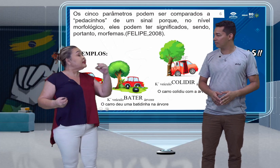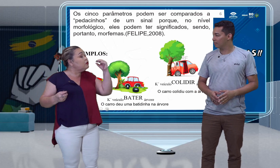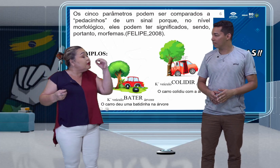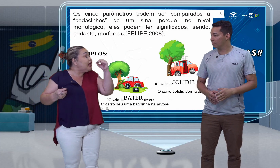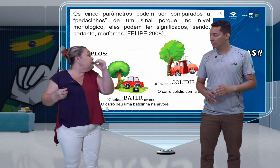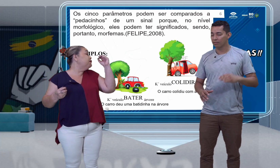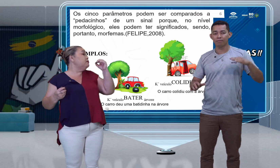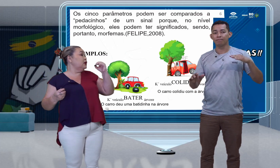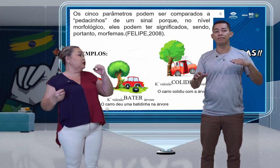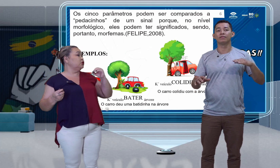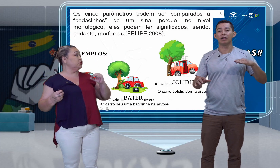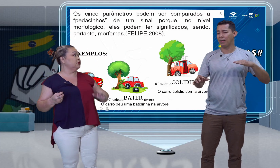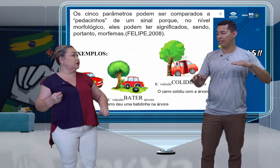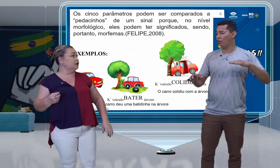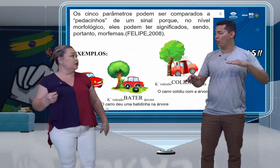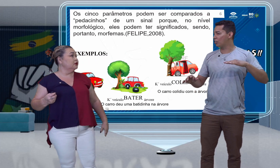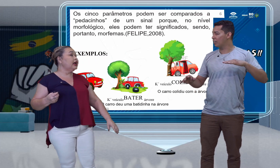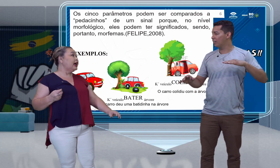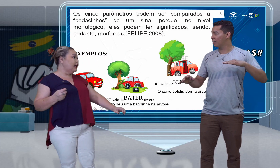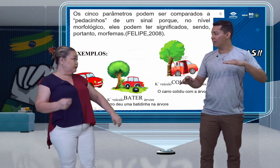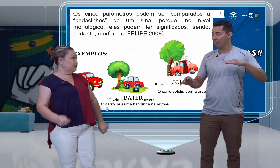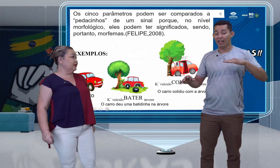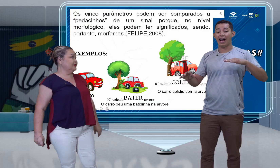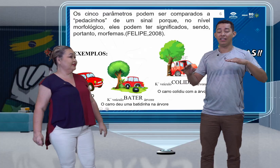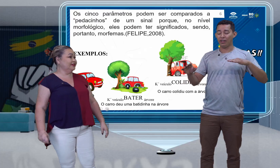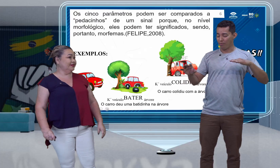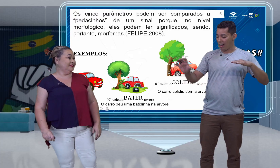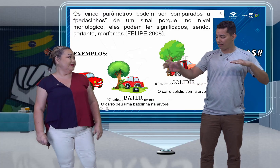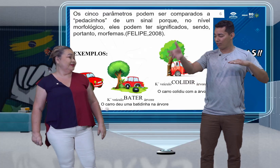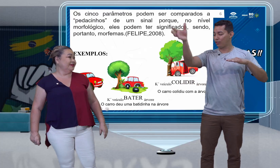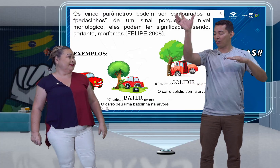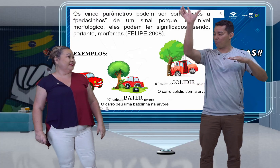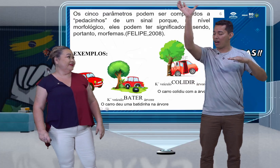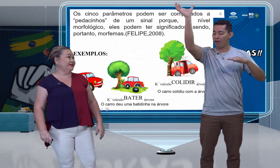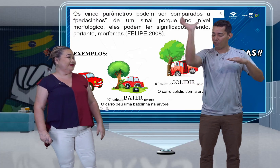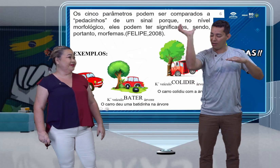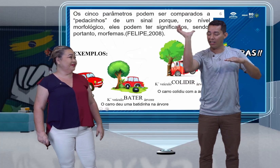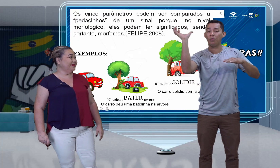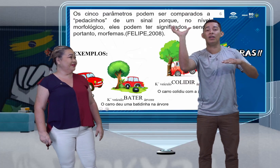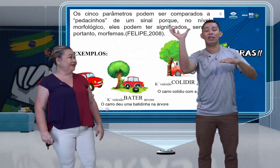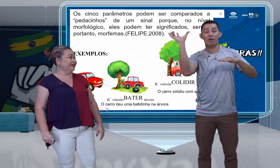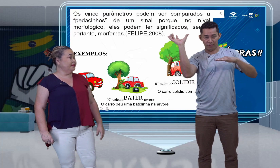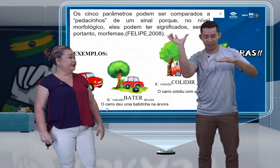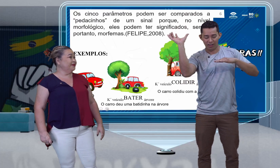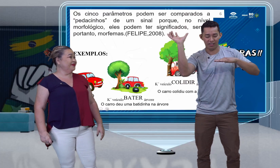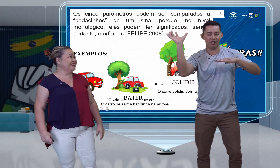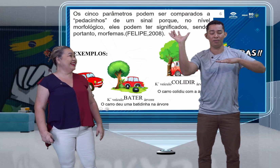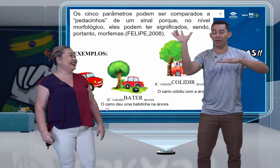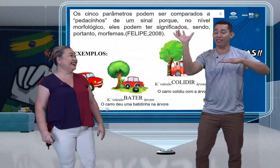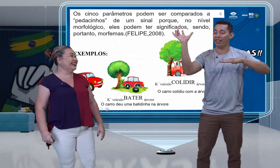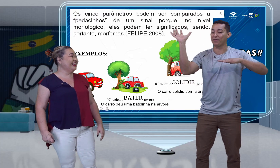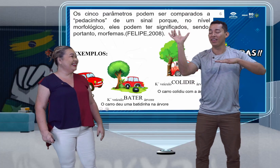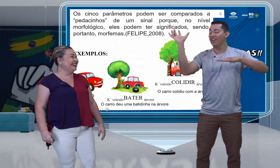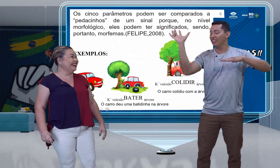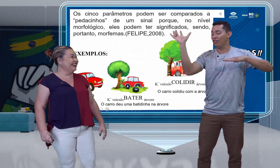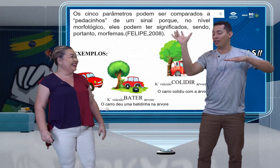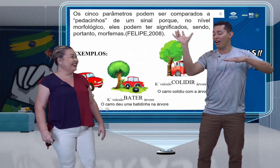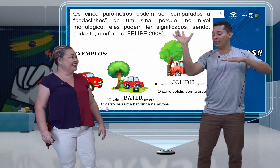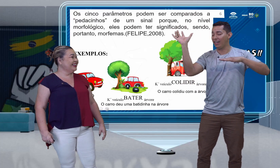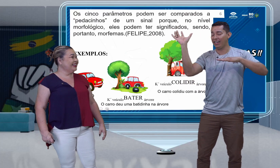bateu levemente Bateu onde? na árvore. Ah, tem uma árvore. Então eu vou colocar uma árvore bem aqui, eu plantar uma árvore agora aqui, eu plantei. Então o carro tá indo